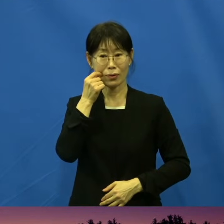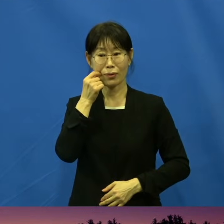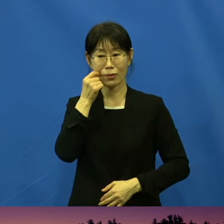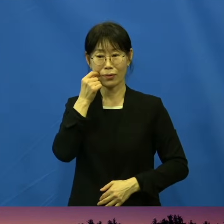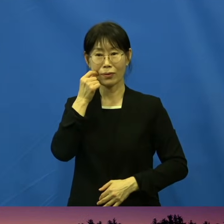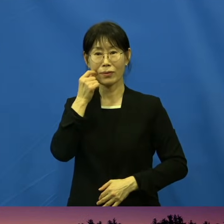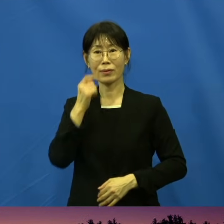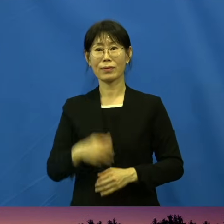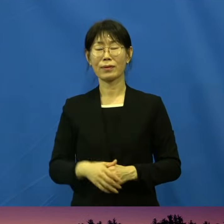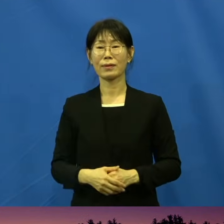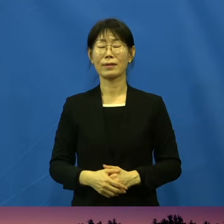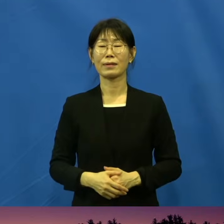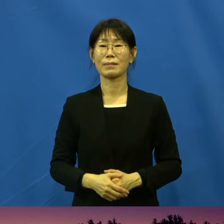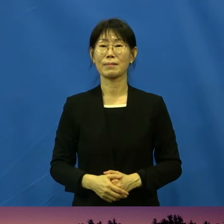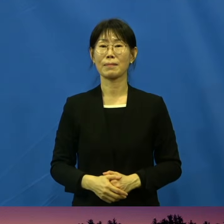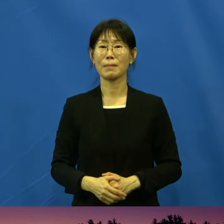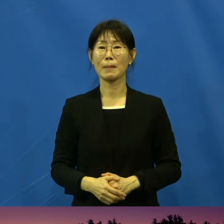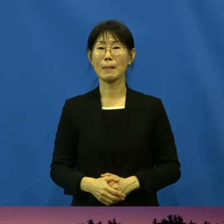것이죠.